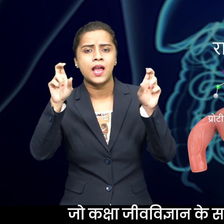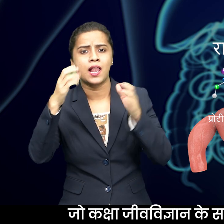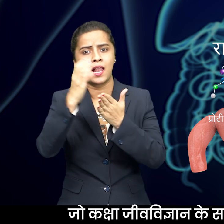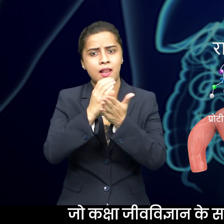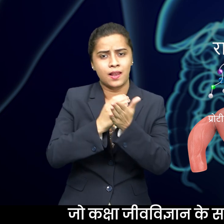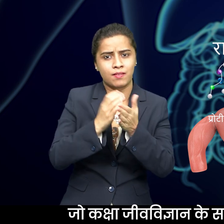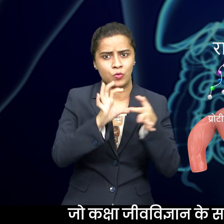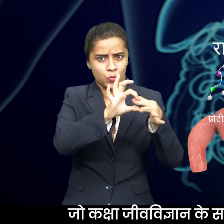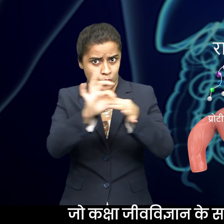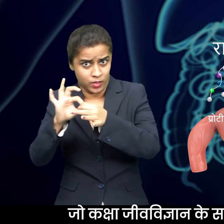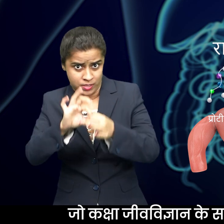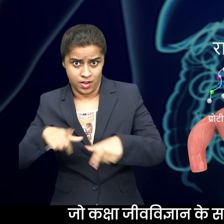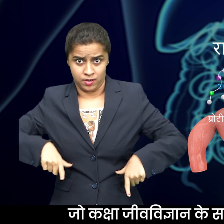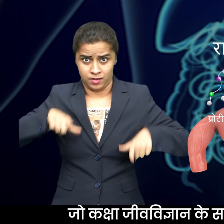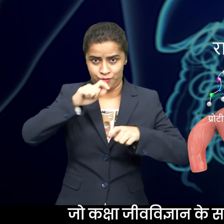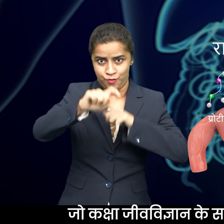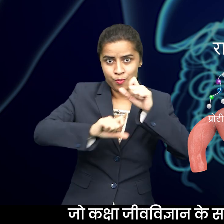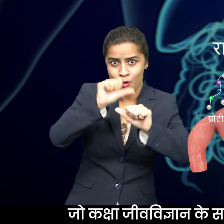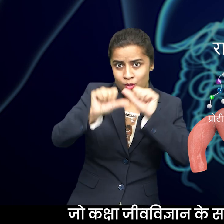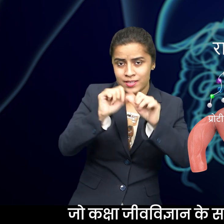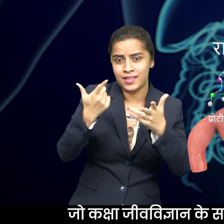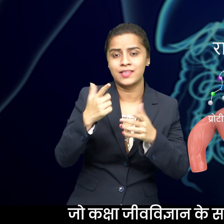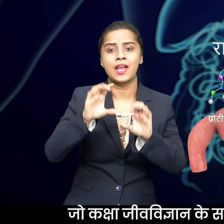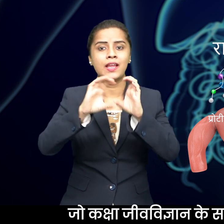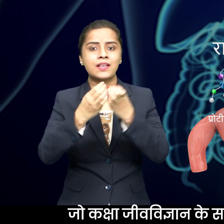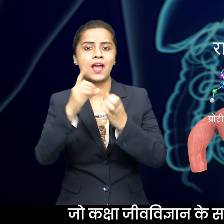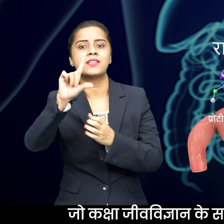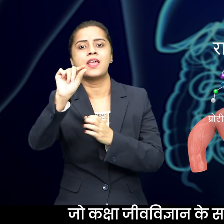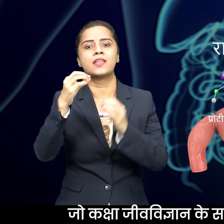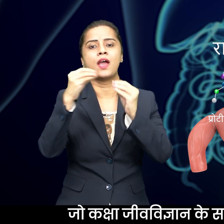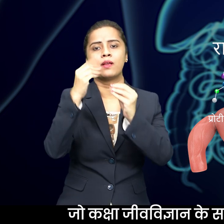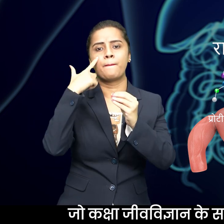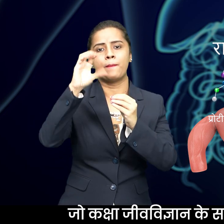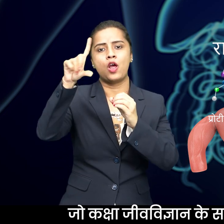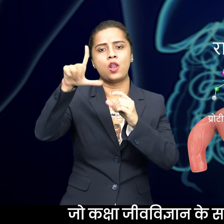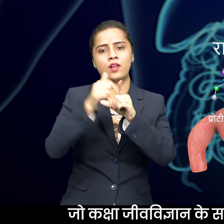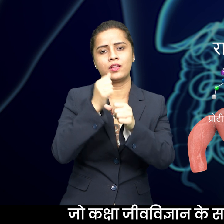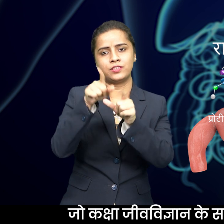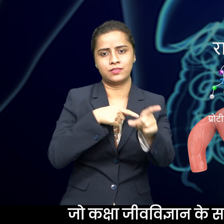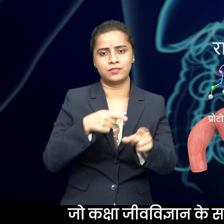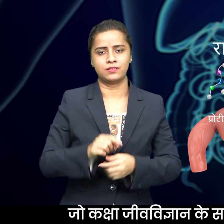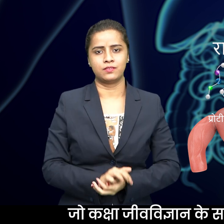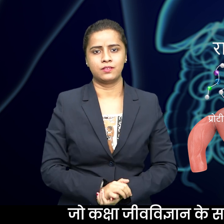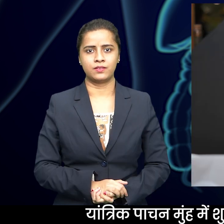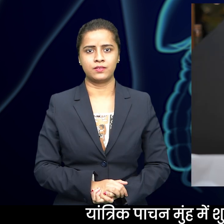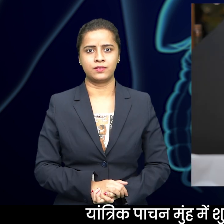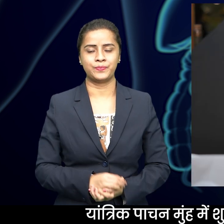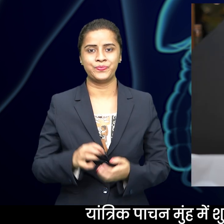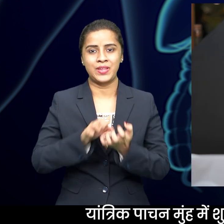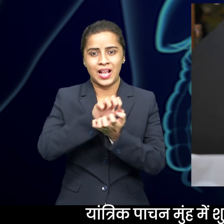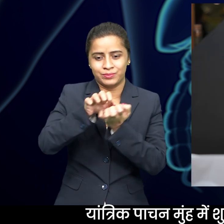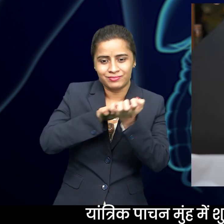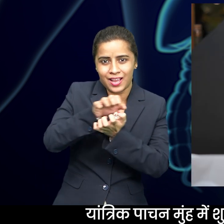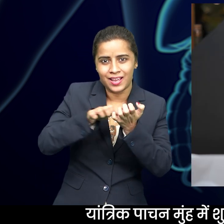कक्षा 10वीं जीव विज्ञान के समन्वय जीव प्रक्रियाओं अध्याय से है।